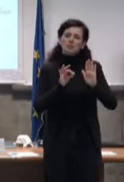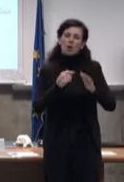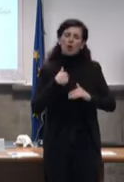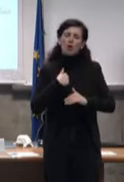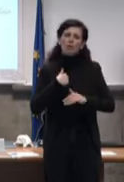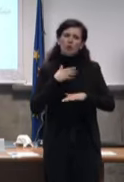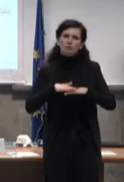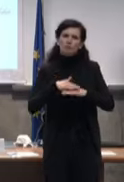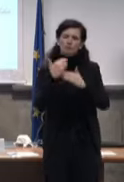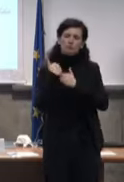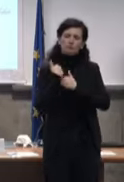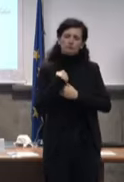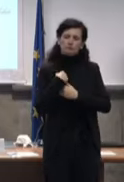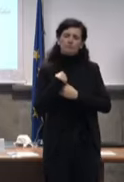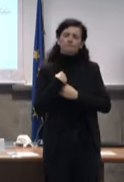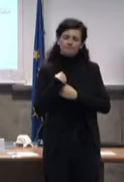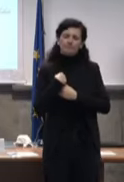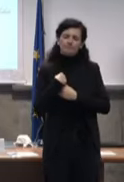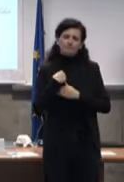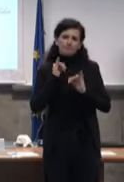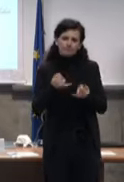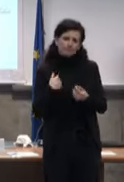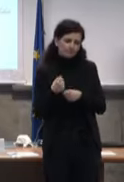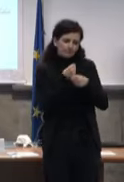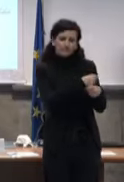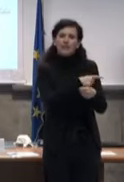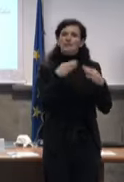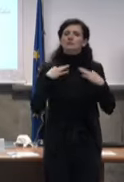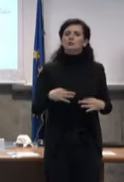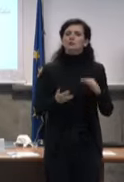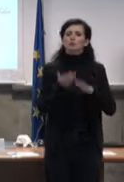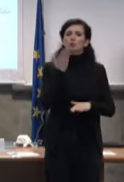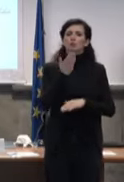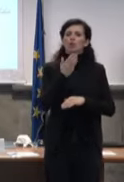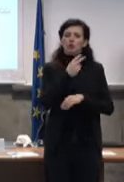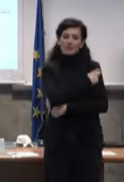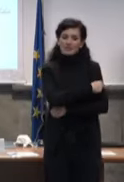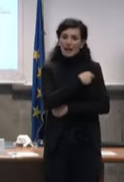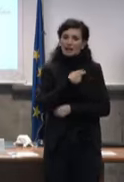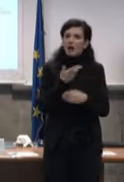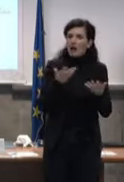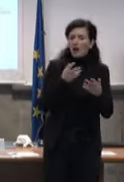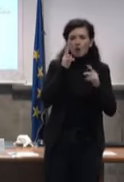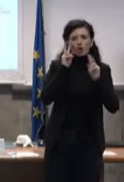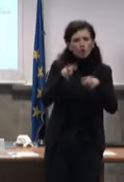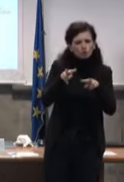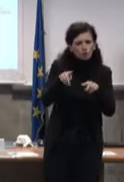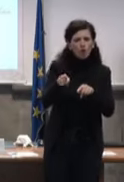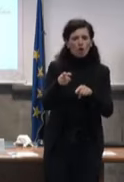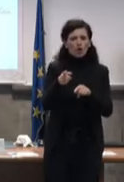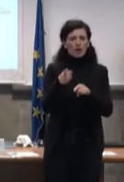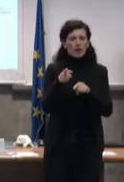di dare all'istituto superiore di sanità controllando ad esempio che effettivamente siano effettivi mezzi di